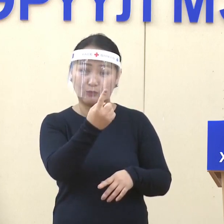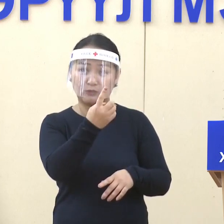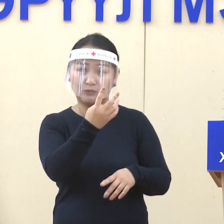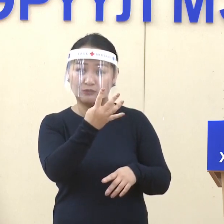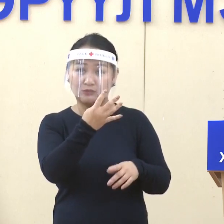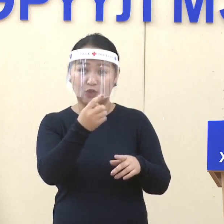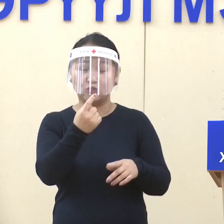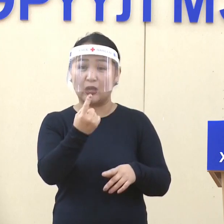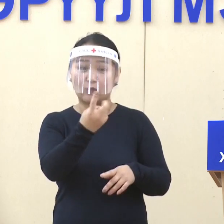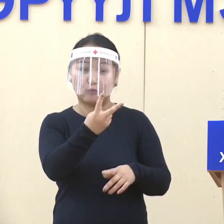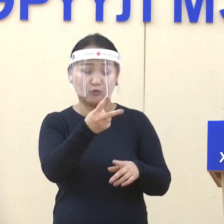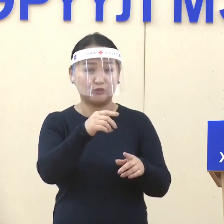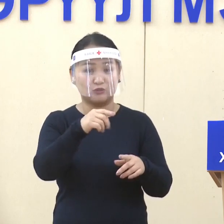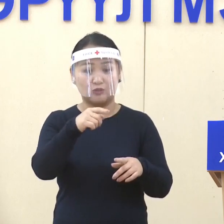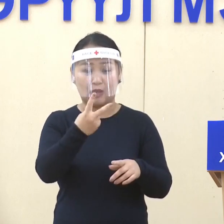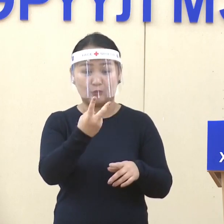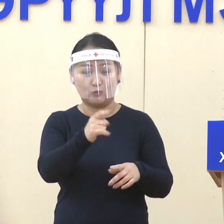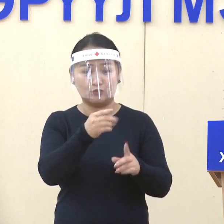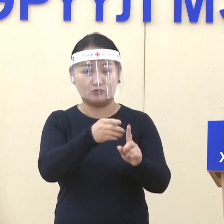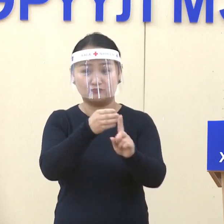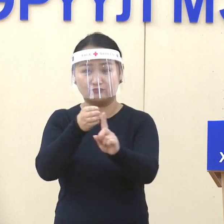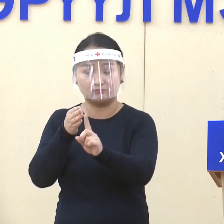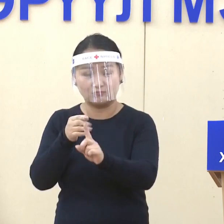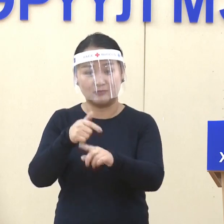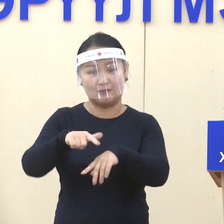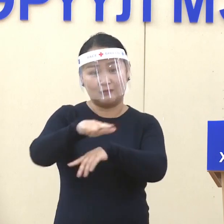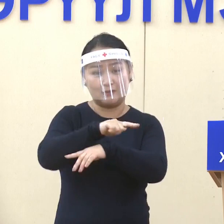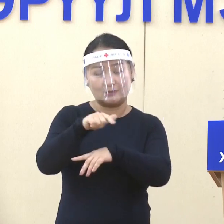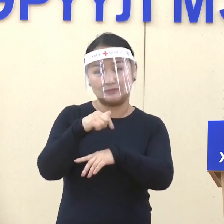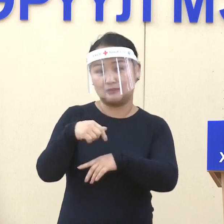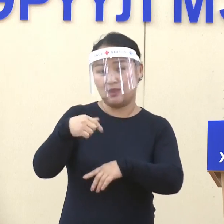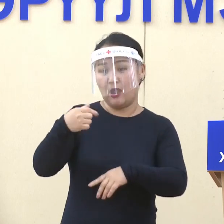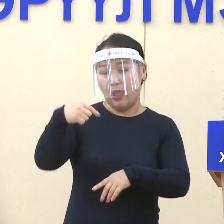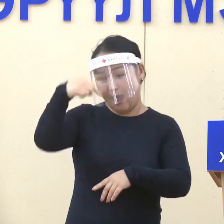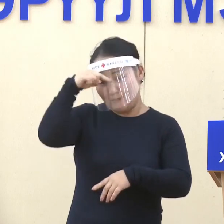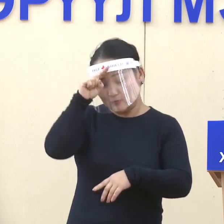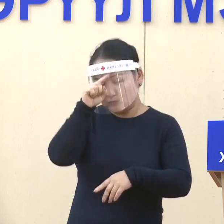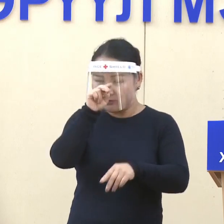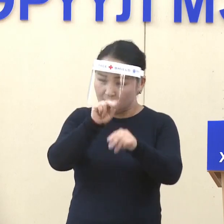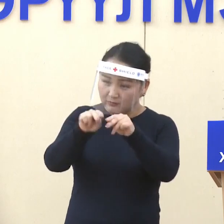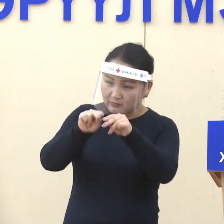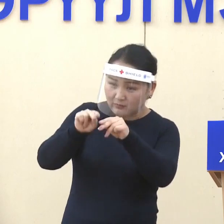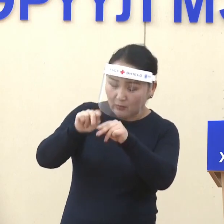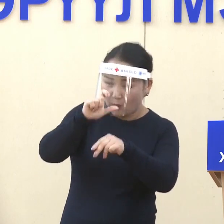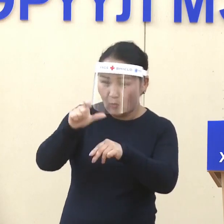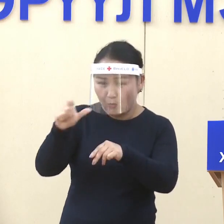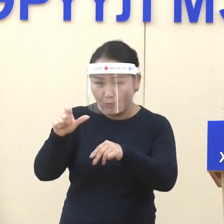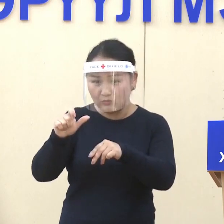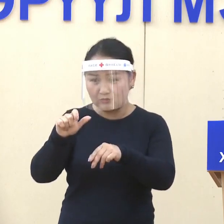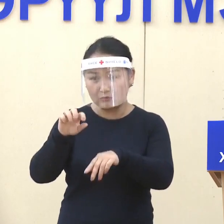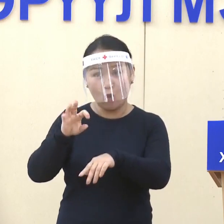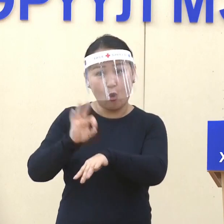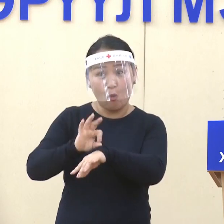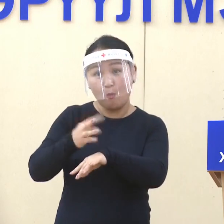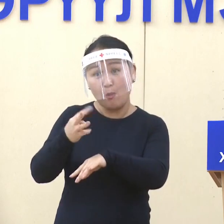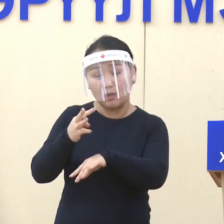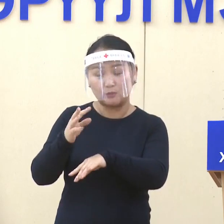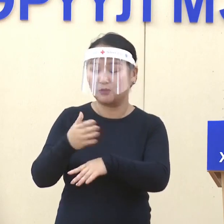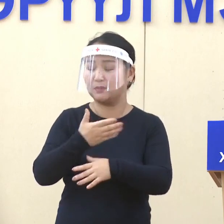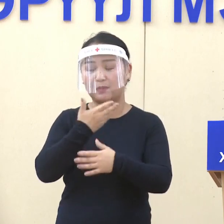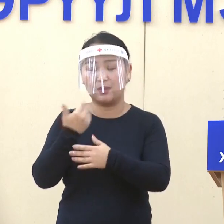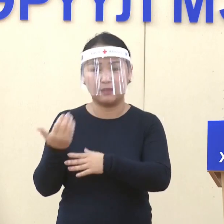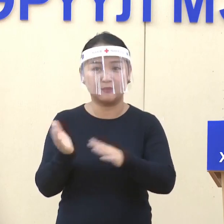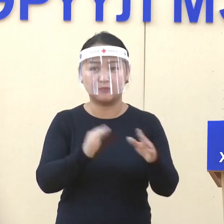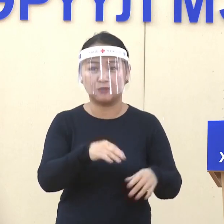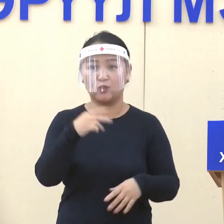гаруй зоршигчдод коронавирус илрүүлэх тандал судалгаа хийсэн, коронавирусын сэжигтэй тохиолдол илрээгүй. За 24 цагийн